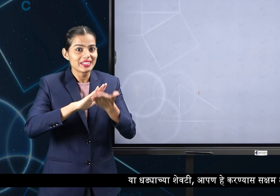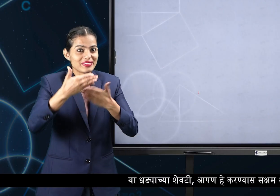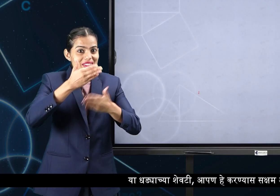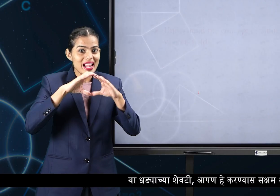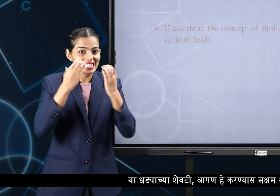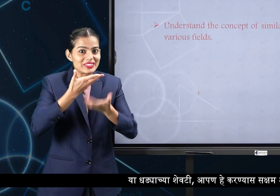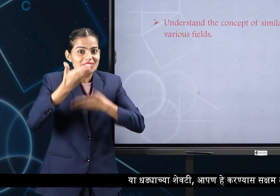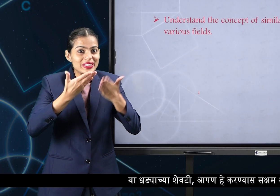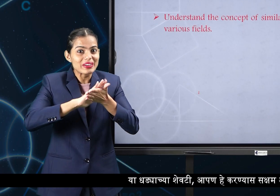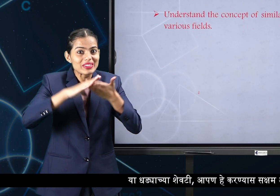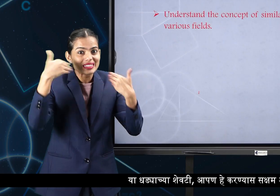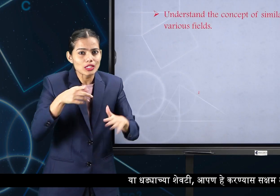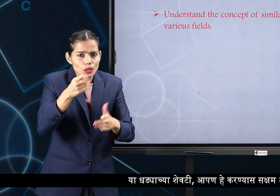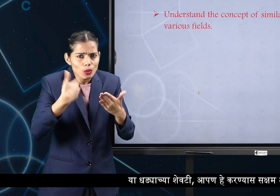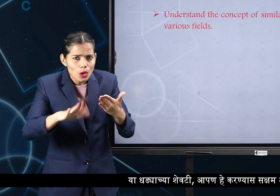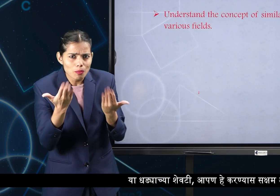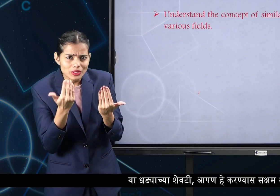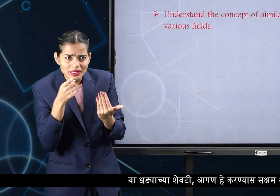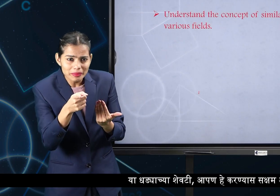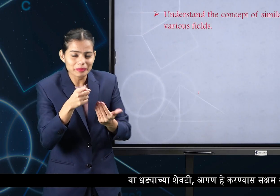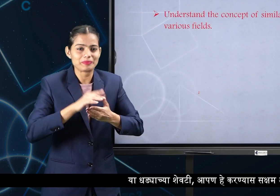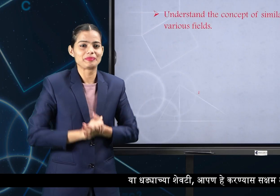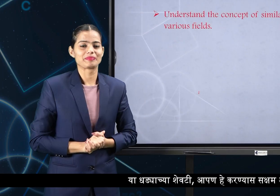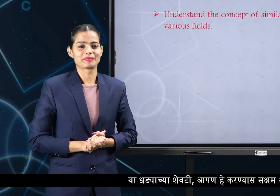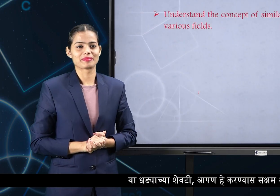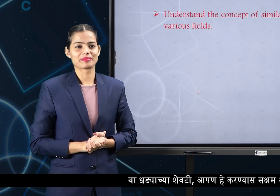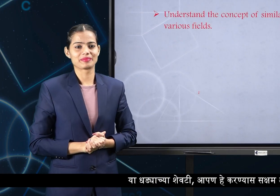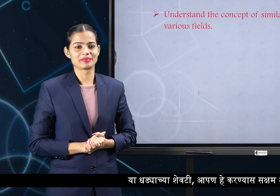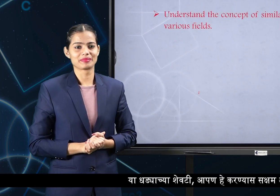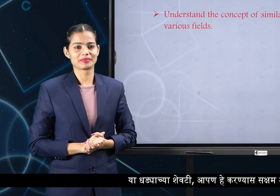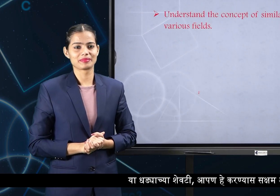या धड्याच्या शेवटी आपण हे करण्यास सक्षम असाल: